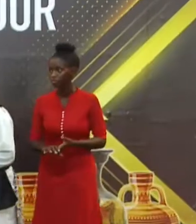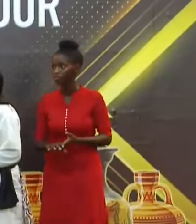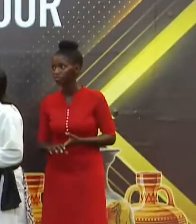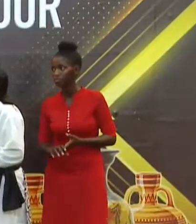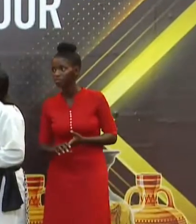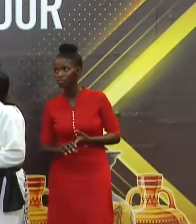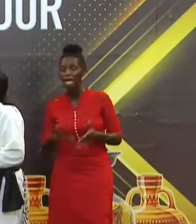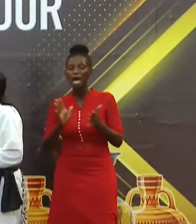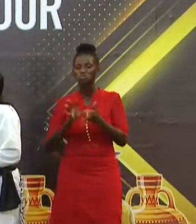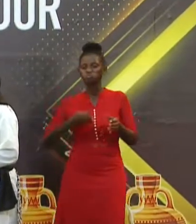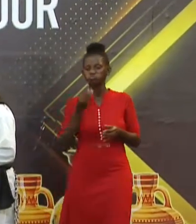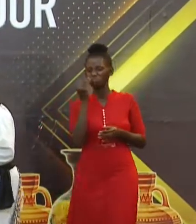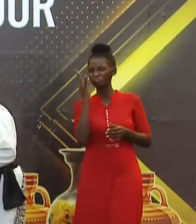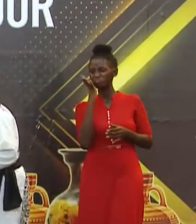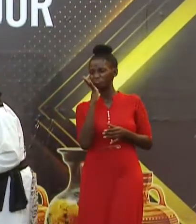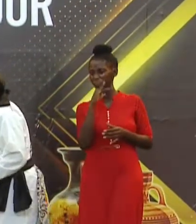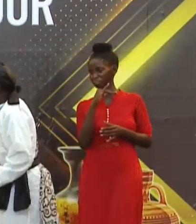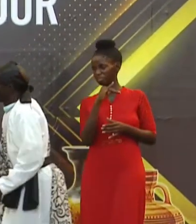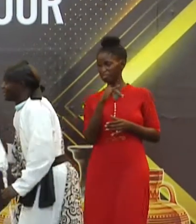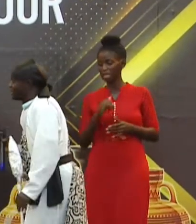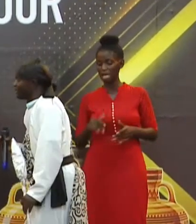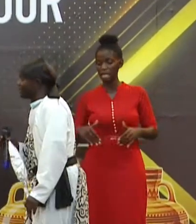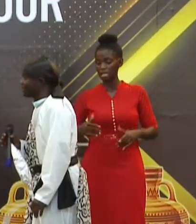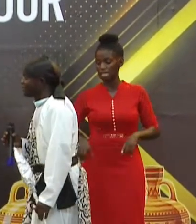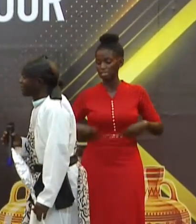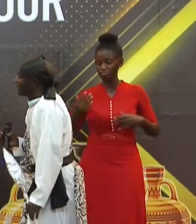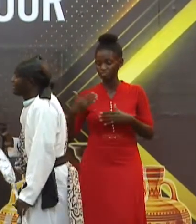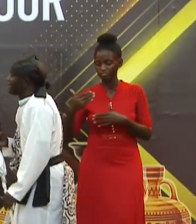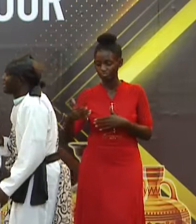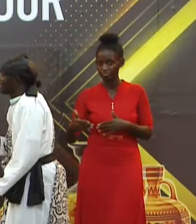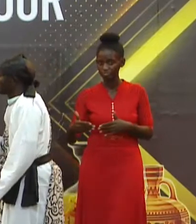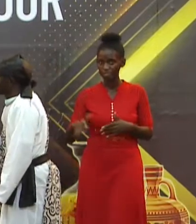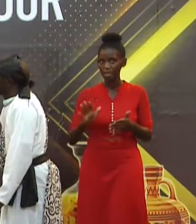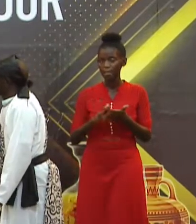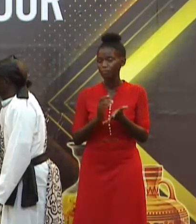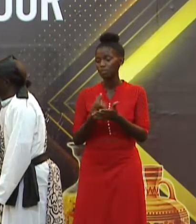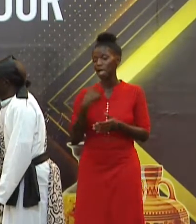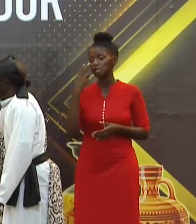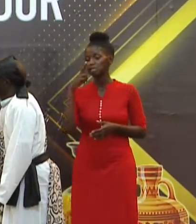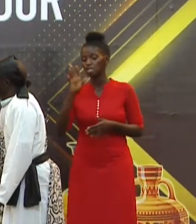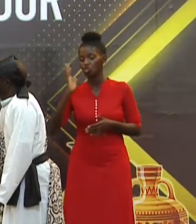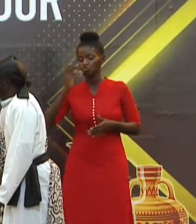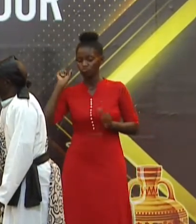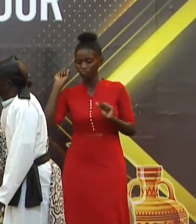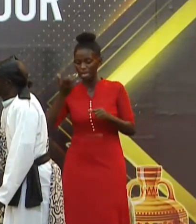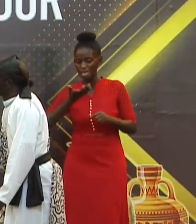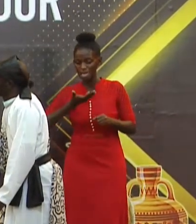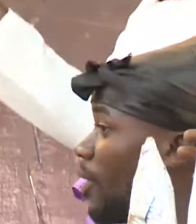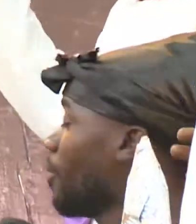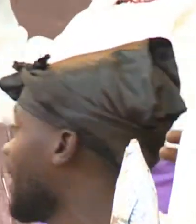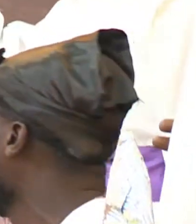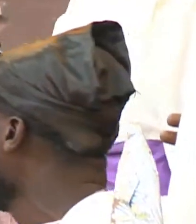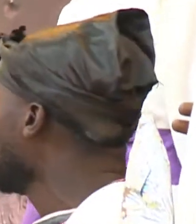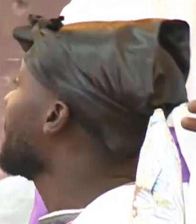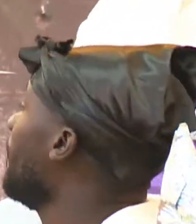kyolinamuvamu ekivundu ekiwunya obeera omulamu ayi kabaka akaswero bannange nze ndaba kyetaaga n'obeera n'omuntu nga vasuti gwe bagenda